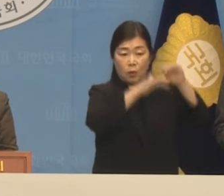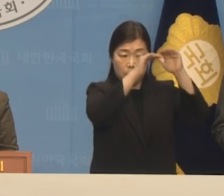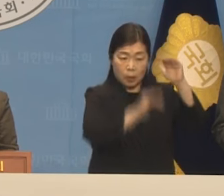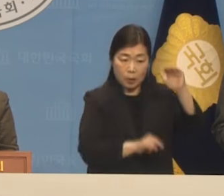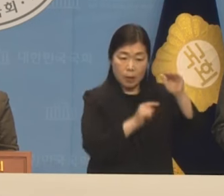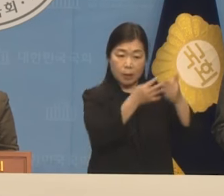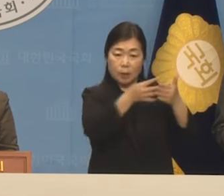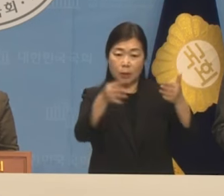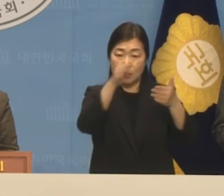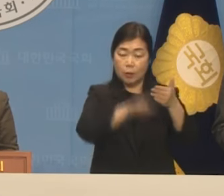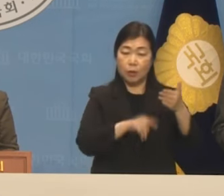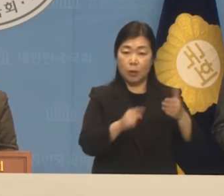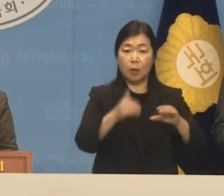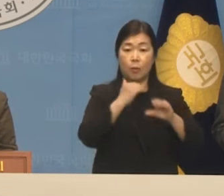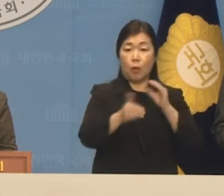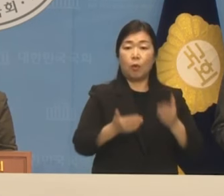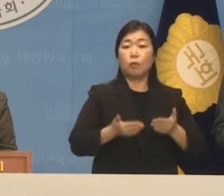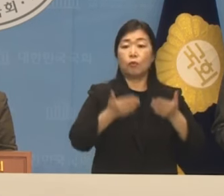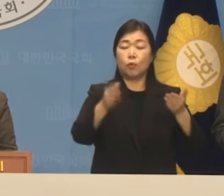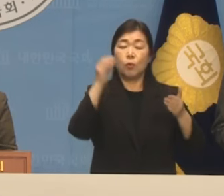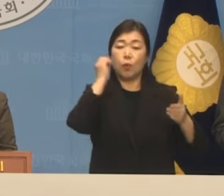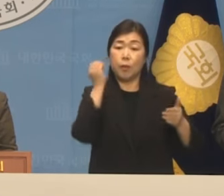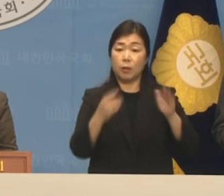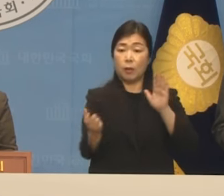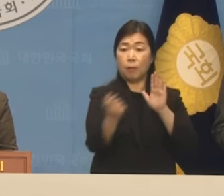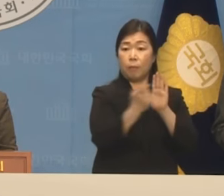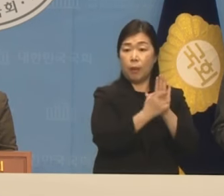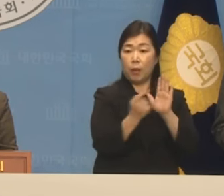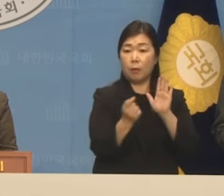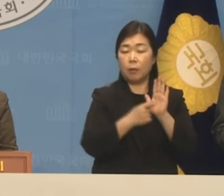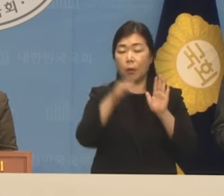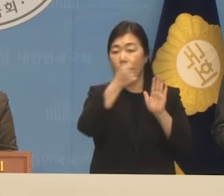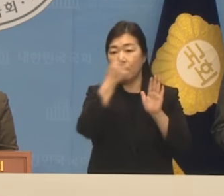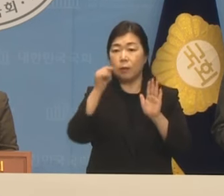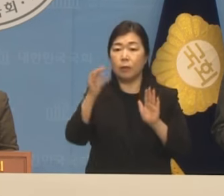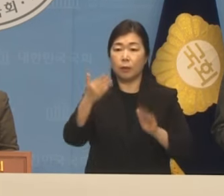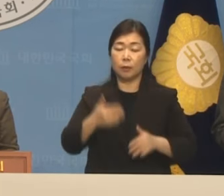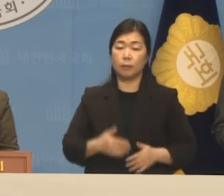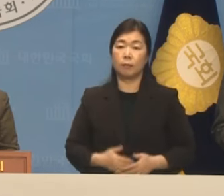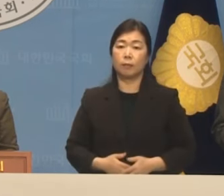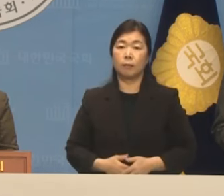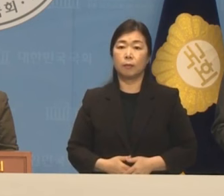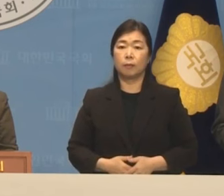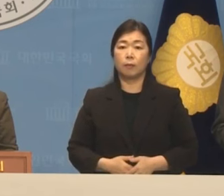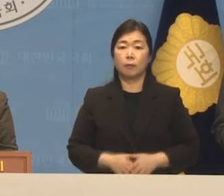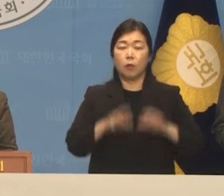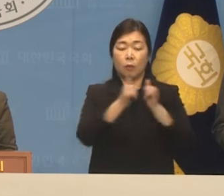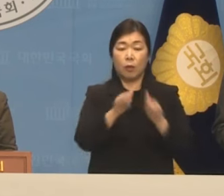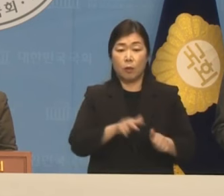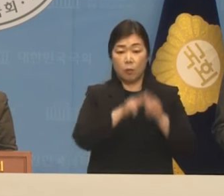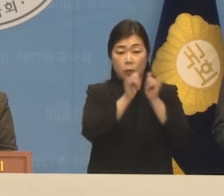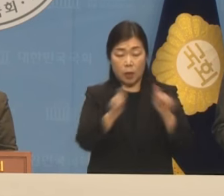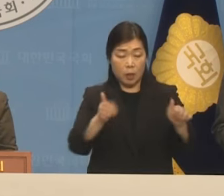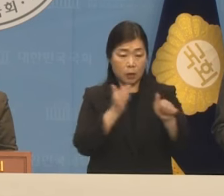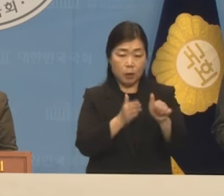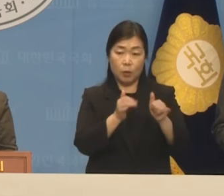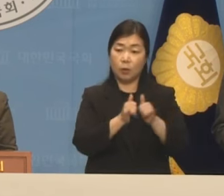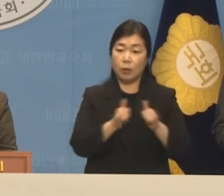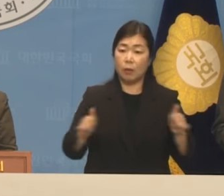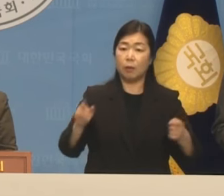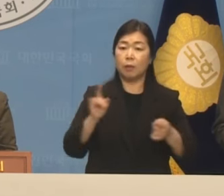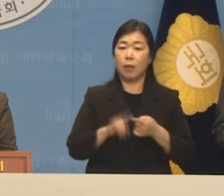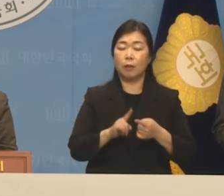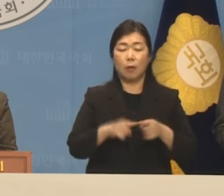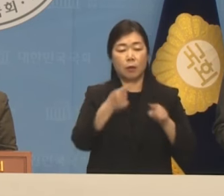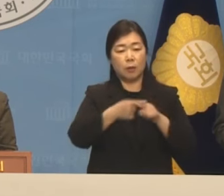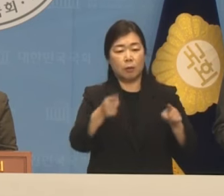양식은 이미 고지되어 있는 홈페이지에 접속해 확인할 수 있다. 국민후보 신청자에 대한